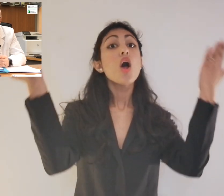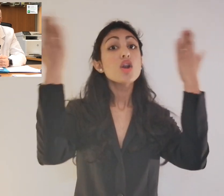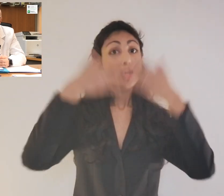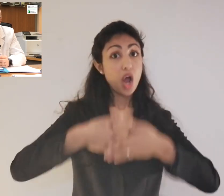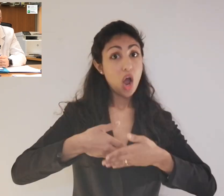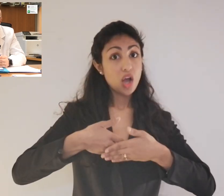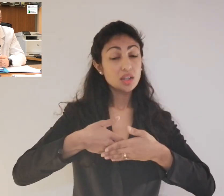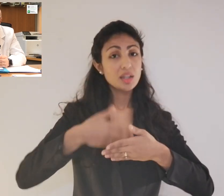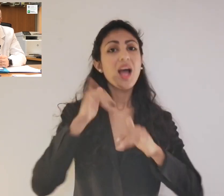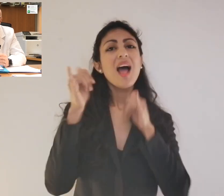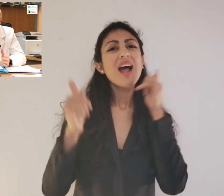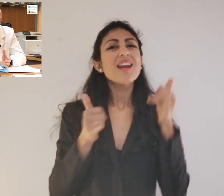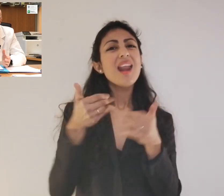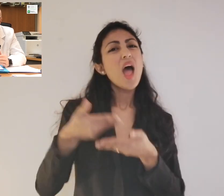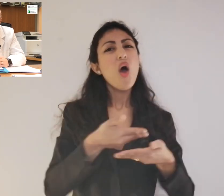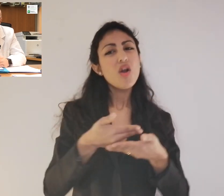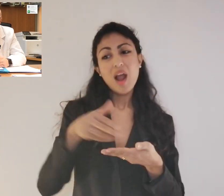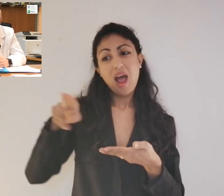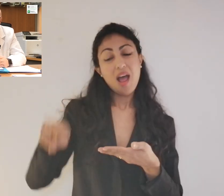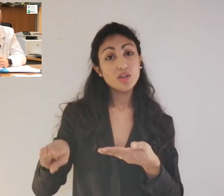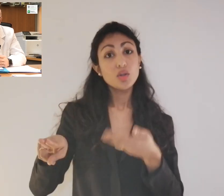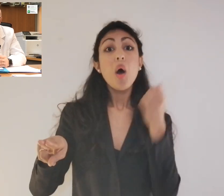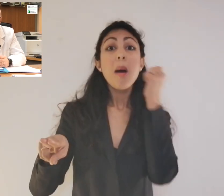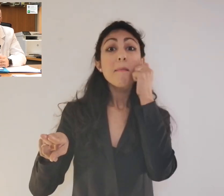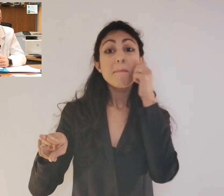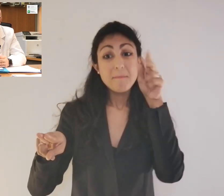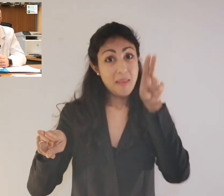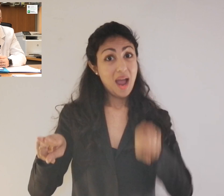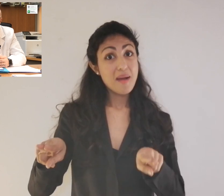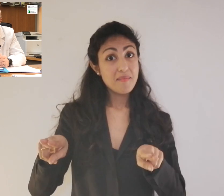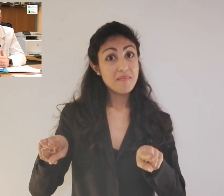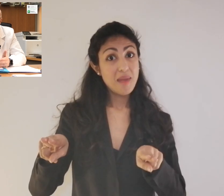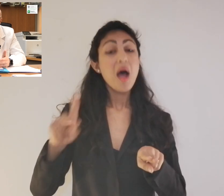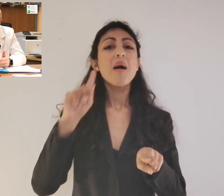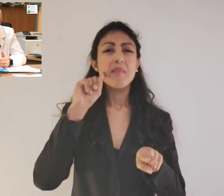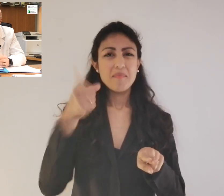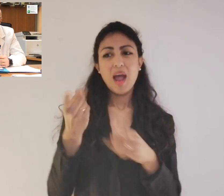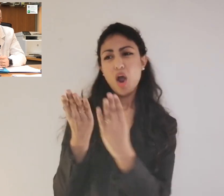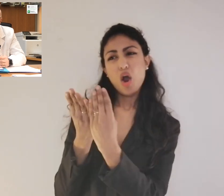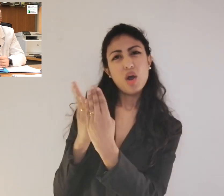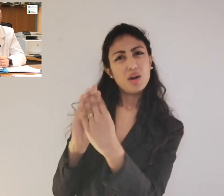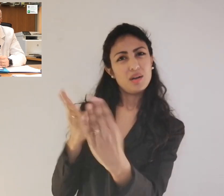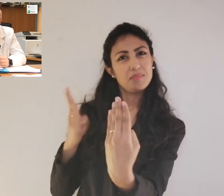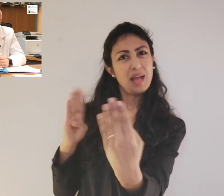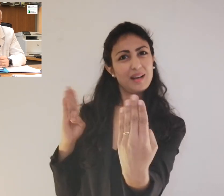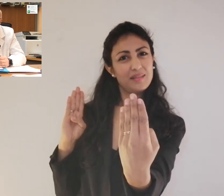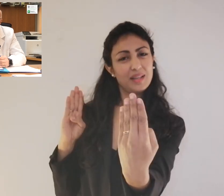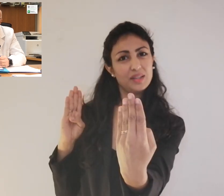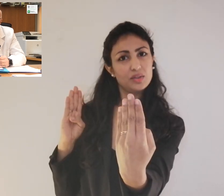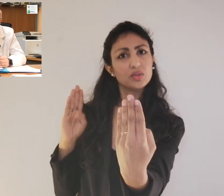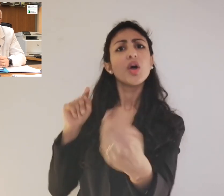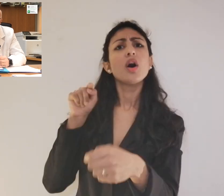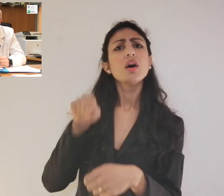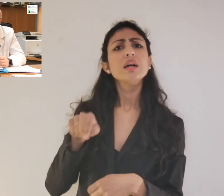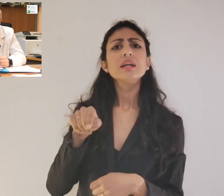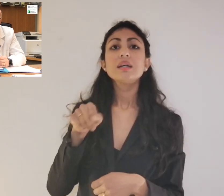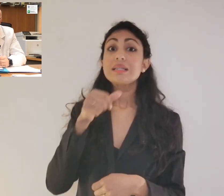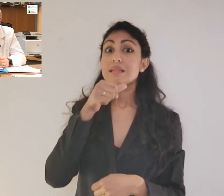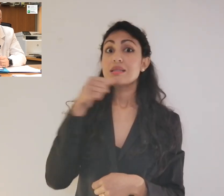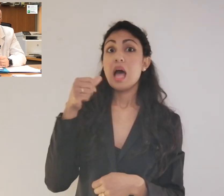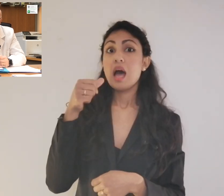di paravento tra la mamma e il neonato quando dormono, per evitare il rischio della